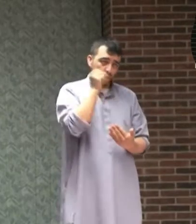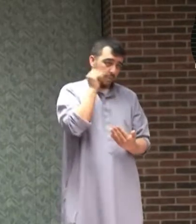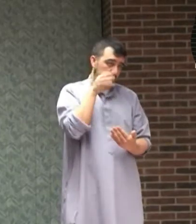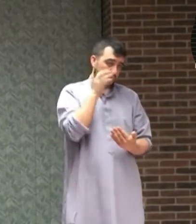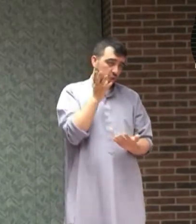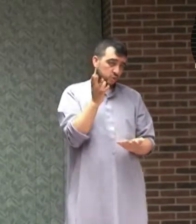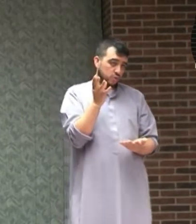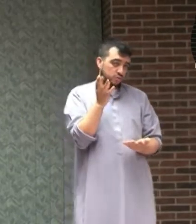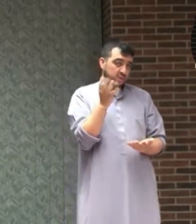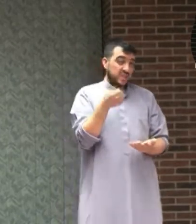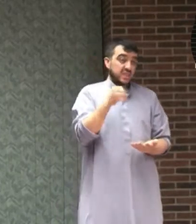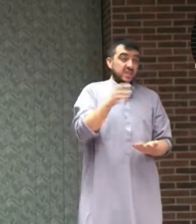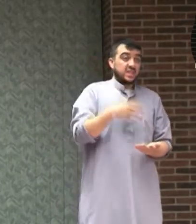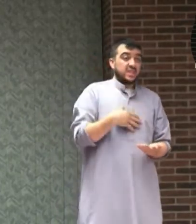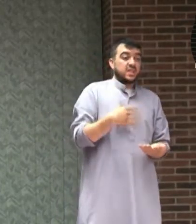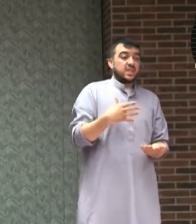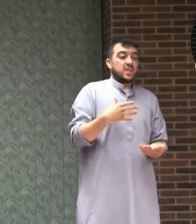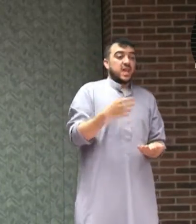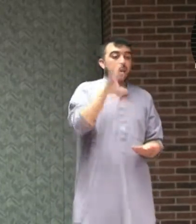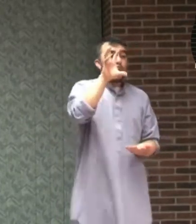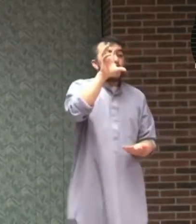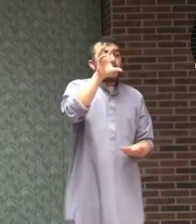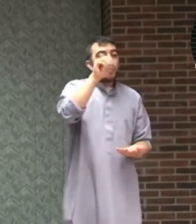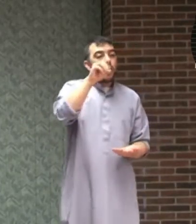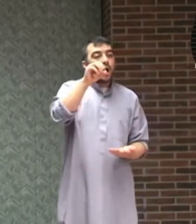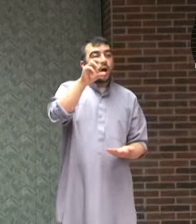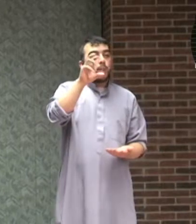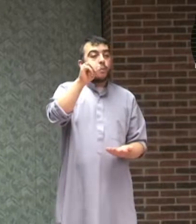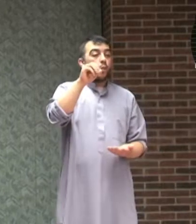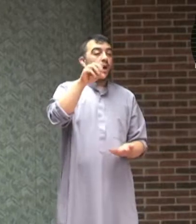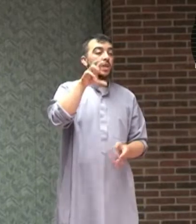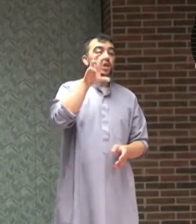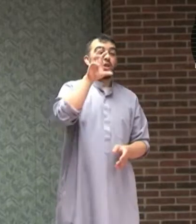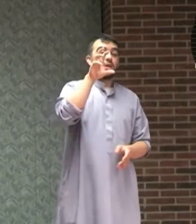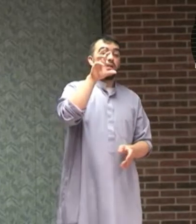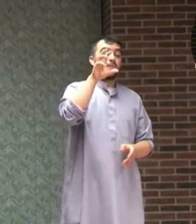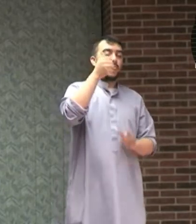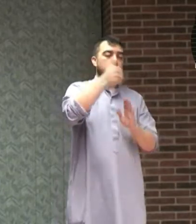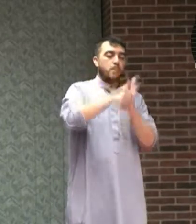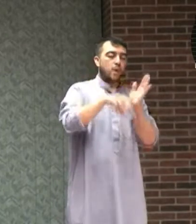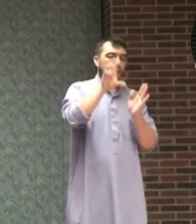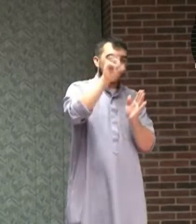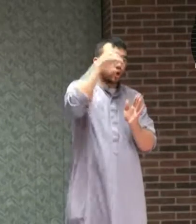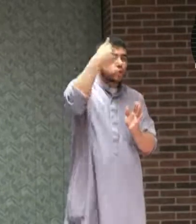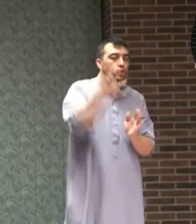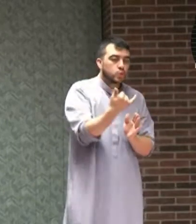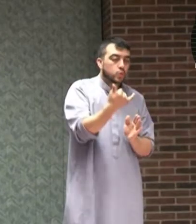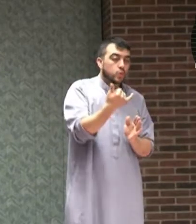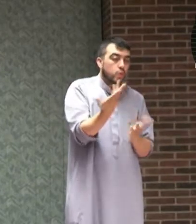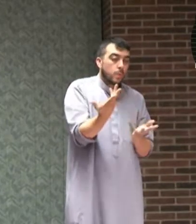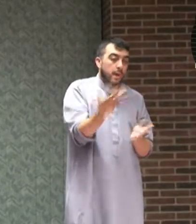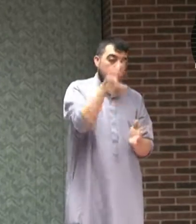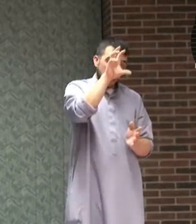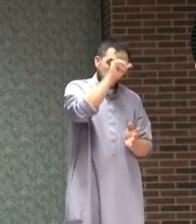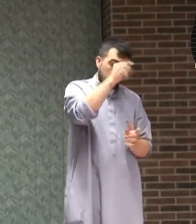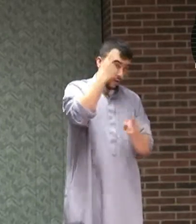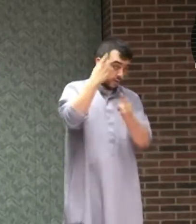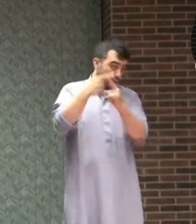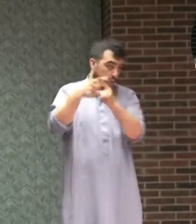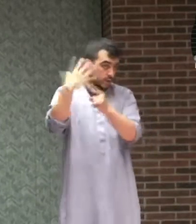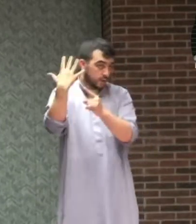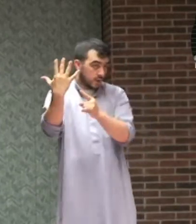Donc, 5 euros par jour. Si c'est un mois de 29 jours, 5 fois 29. Si c'est un mois de 30 jours, 5 fois 30.